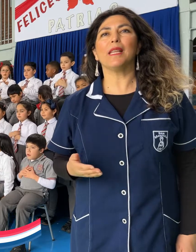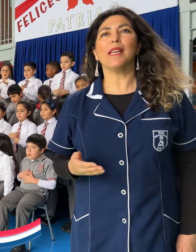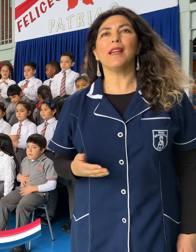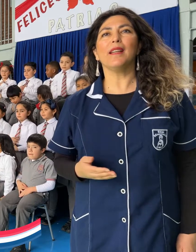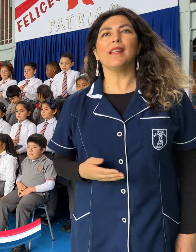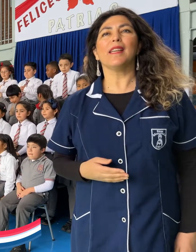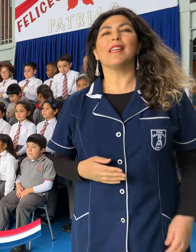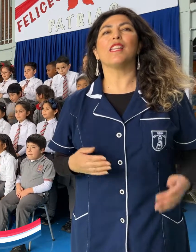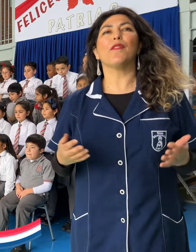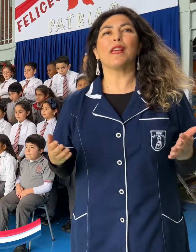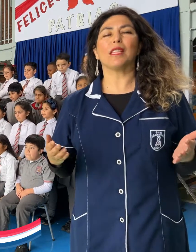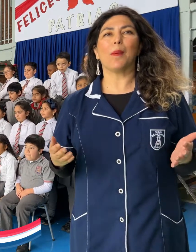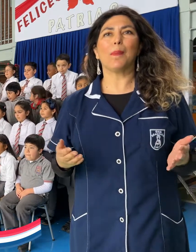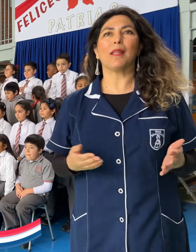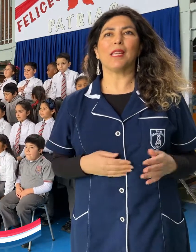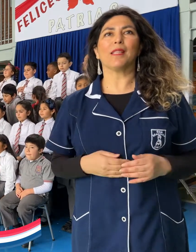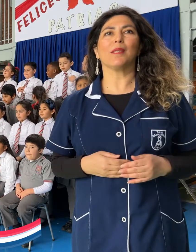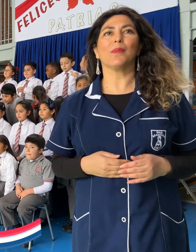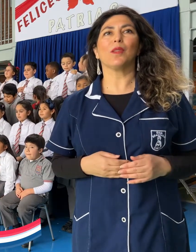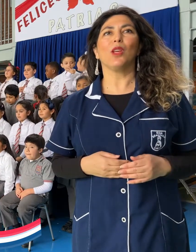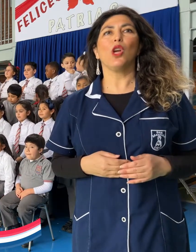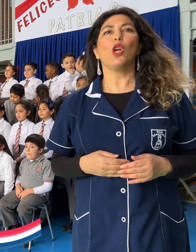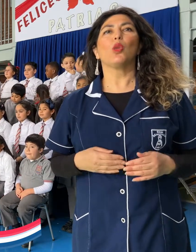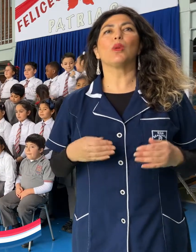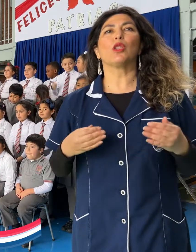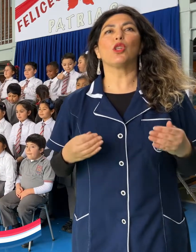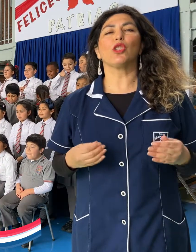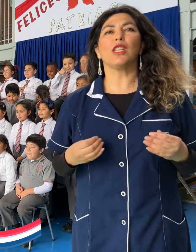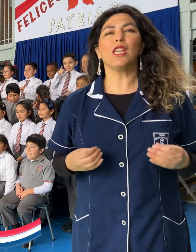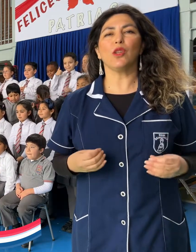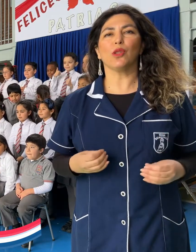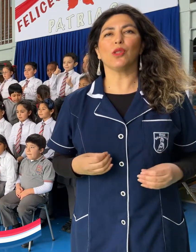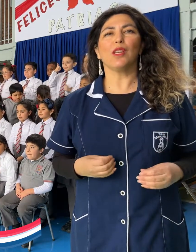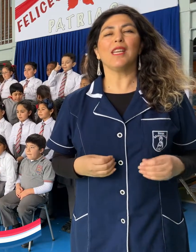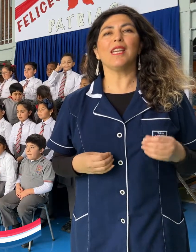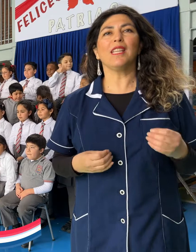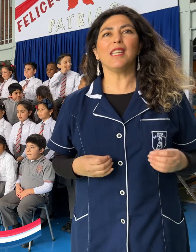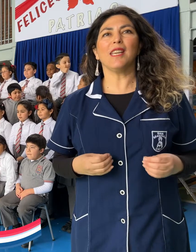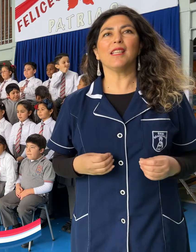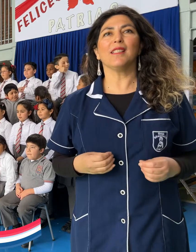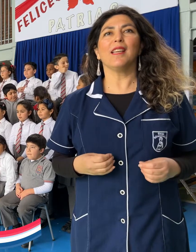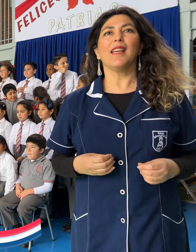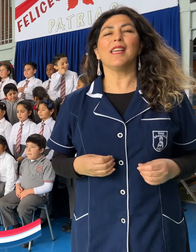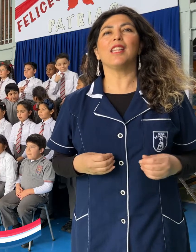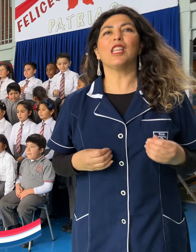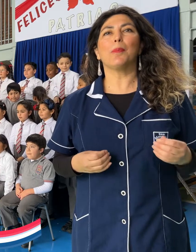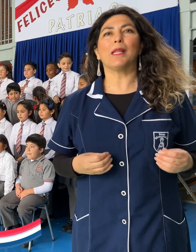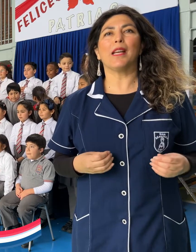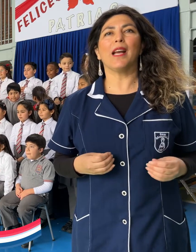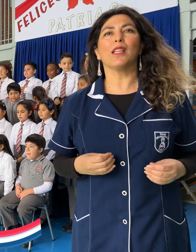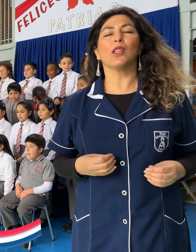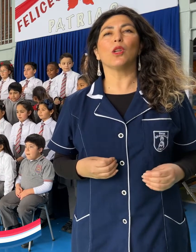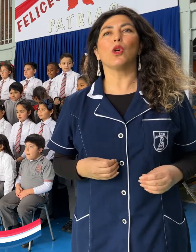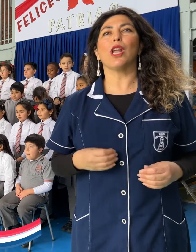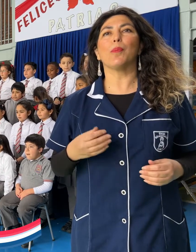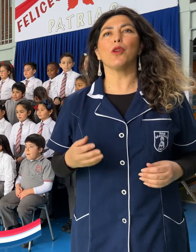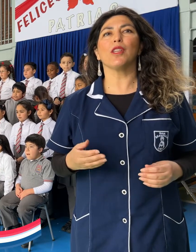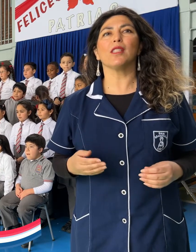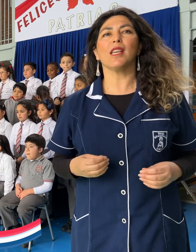familia y de fiestas patrias. Nuestros niños y niñas interpretarán con apoyo de